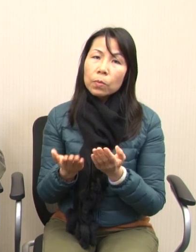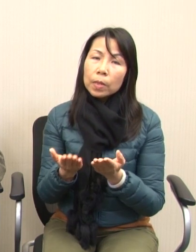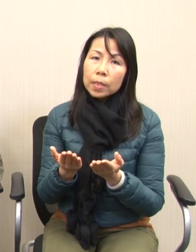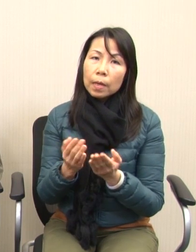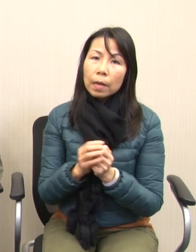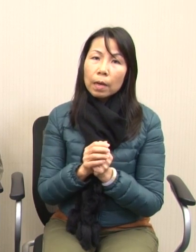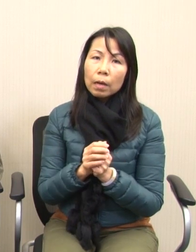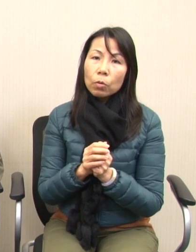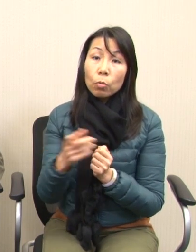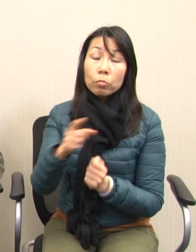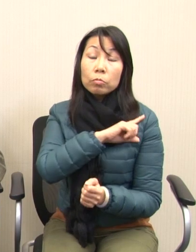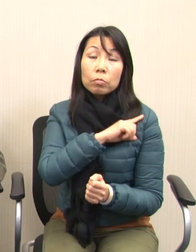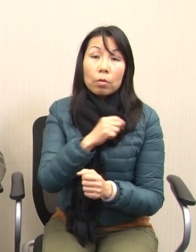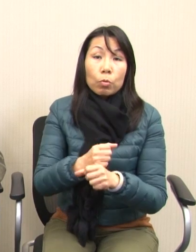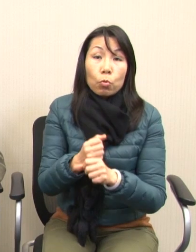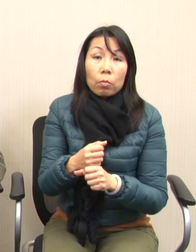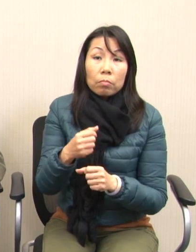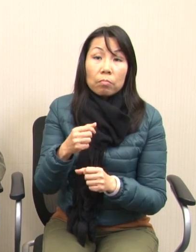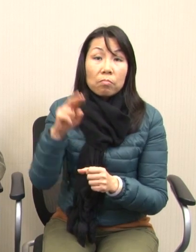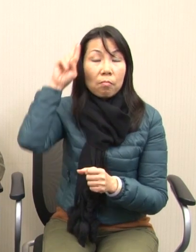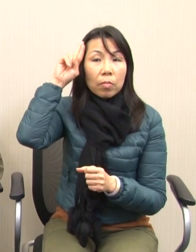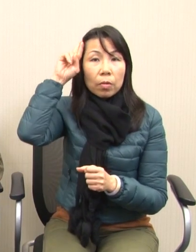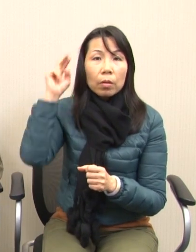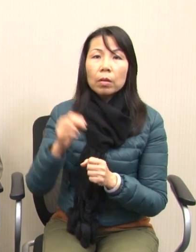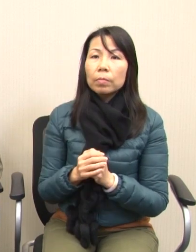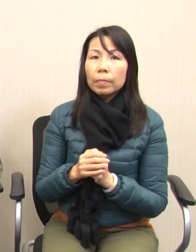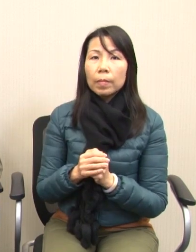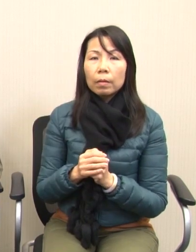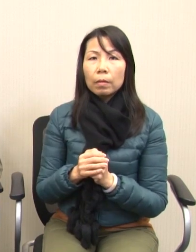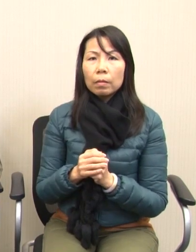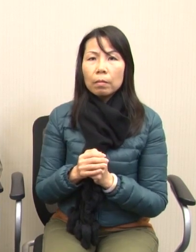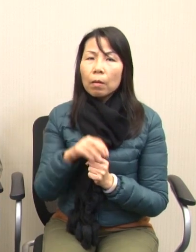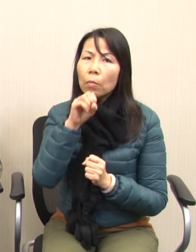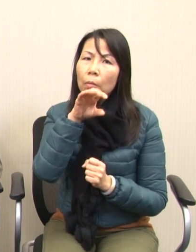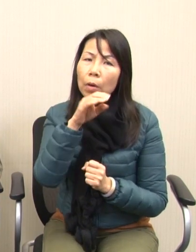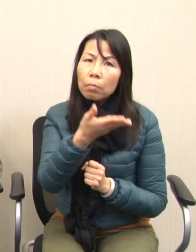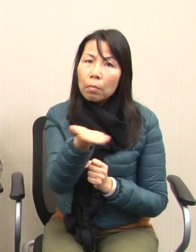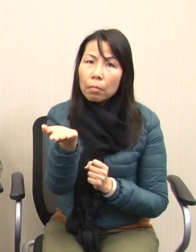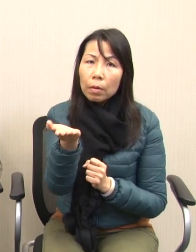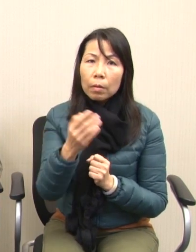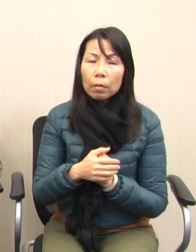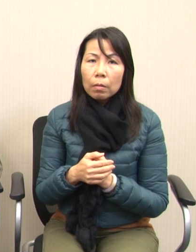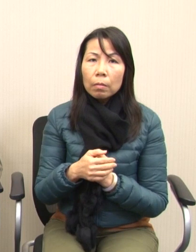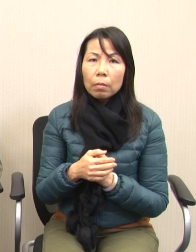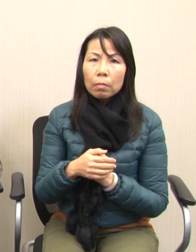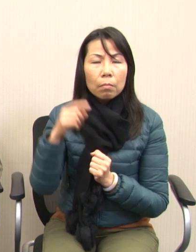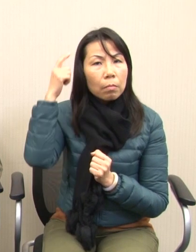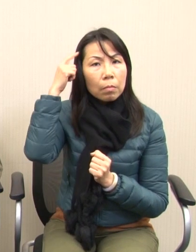你只戇居啫嘛，咁你喂你再出咗寫咗行業第一學，咁我想問各位，你要明白一樣